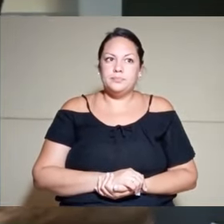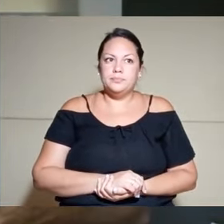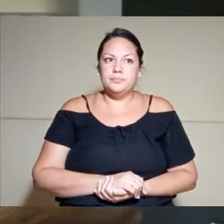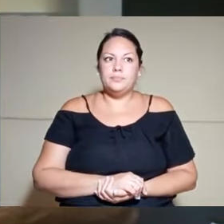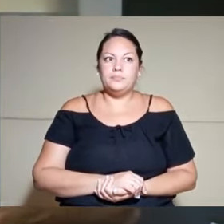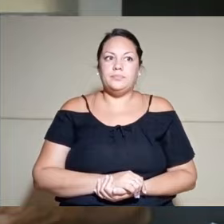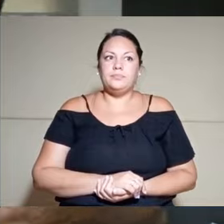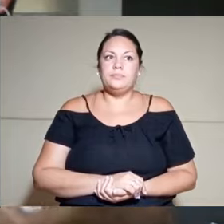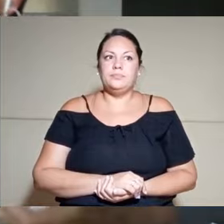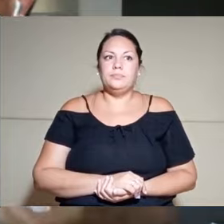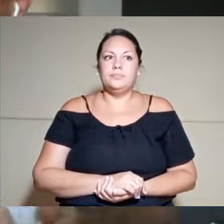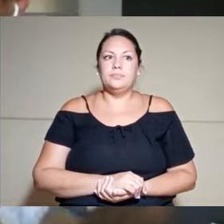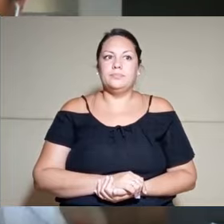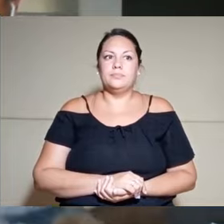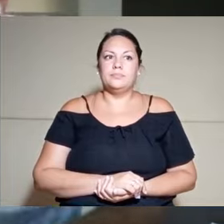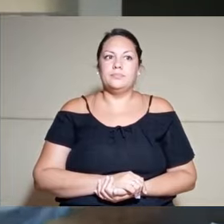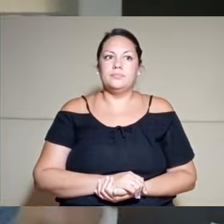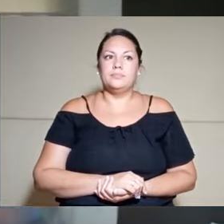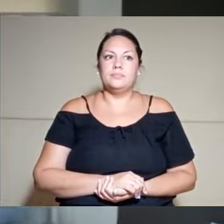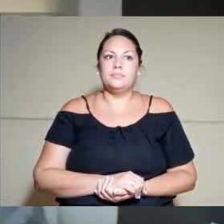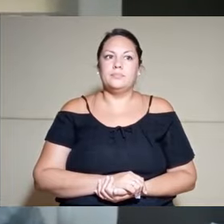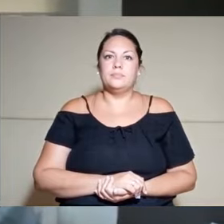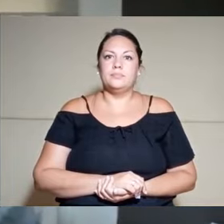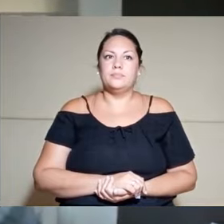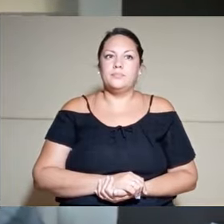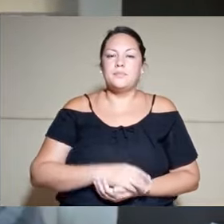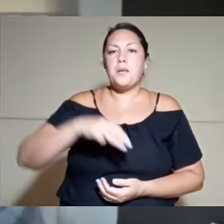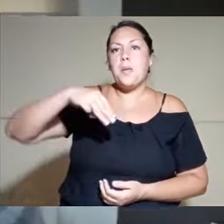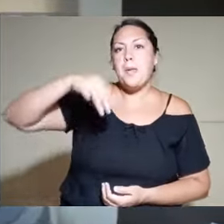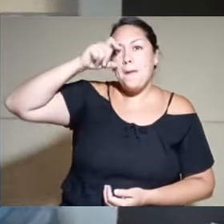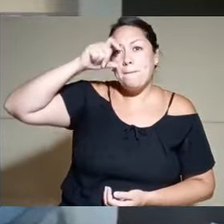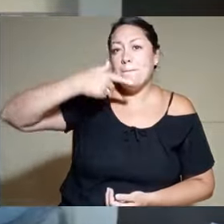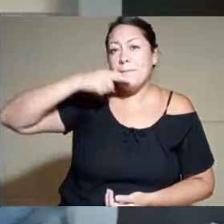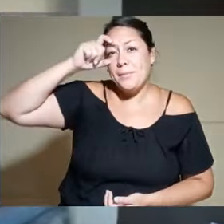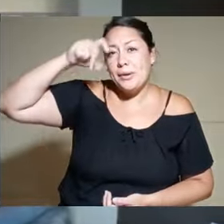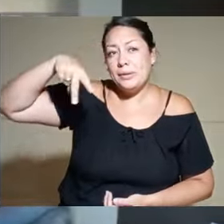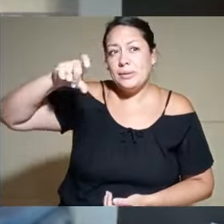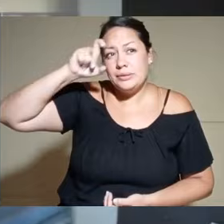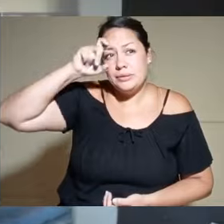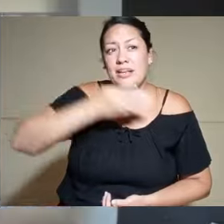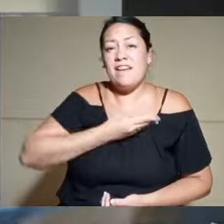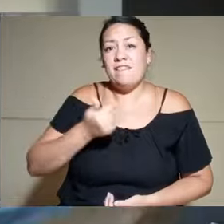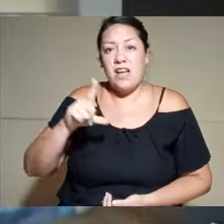¿y el techo del cuarto ventrículo cuál será? El mesencéfalo. El mesencéfalo.